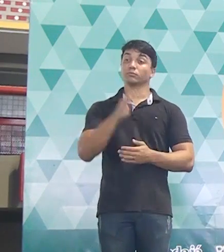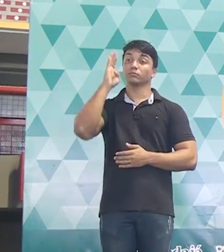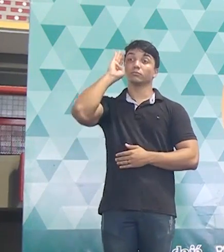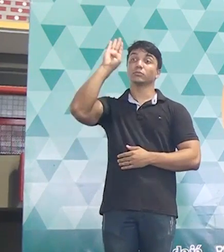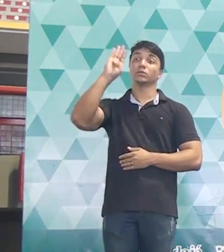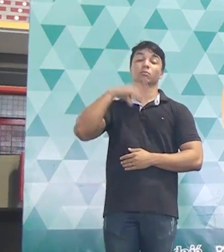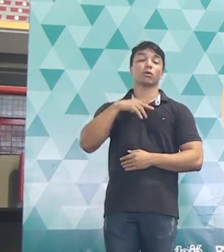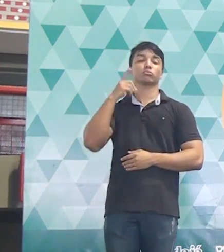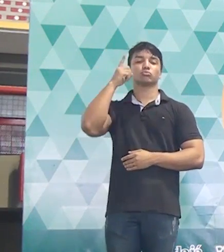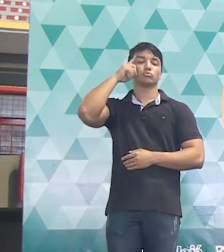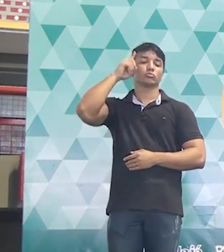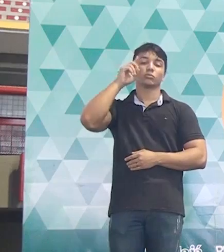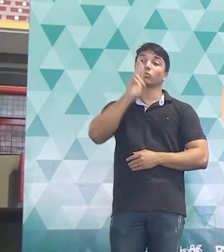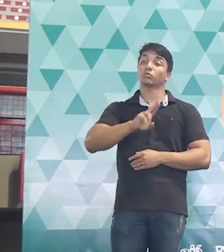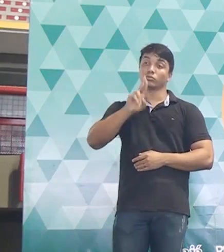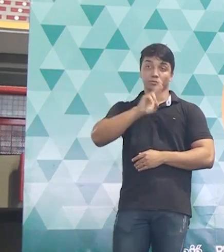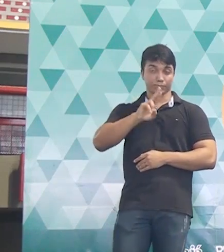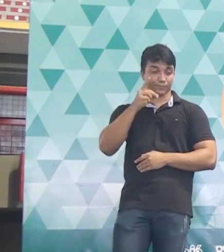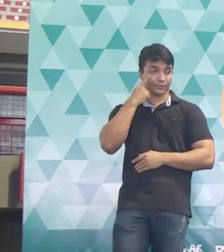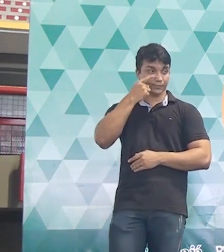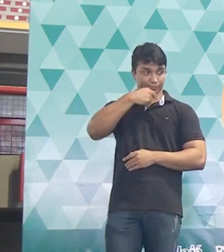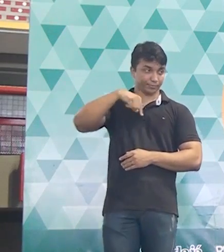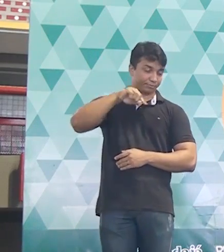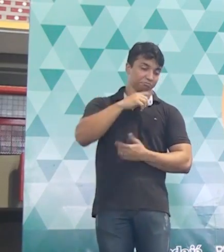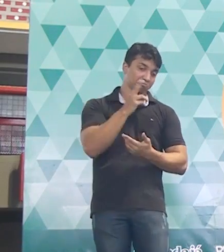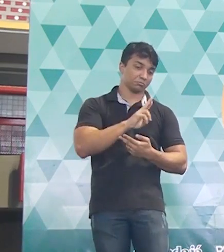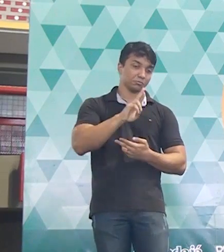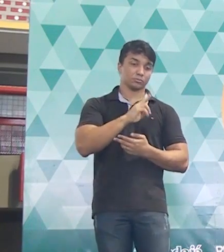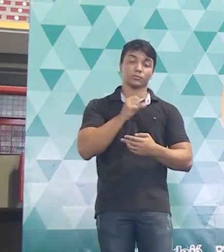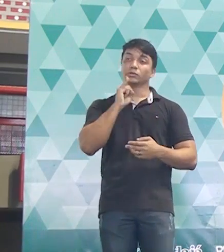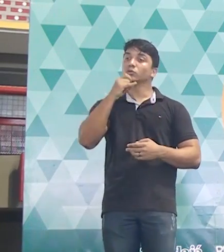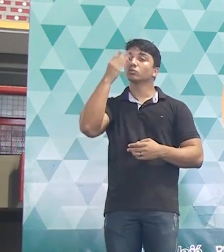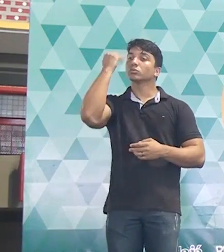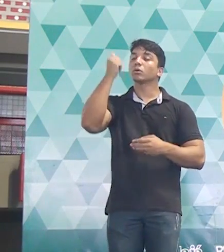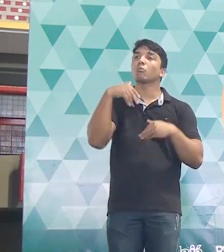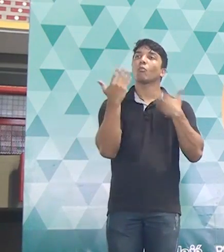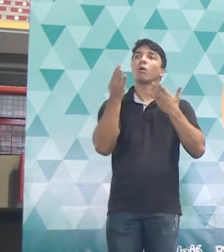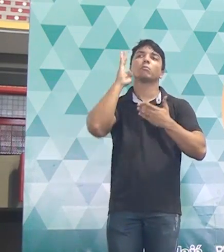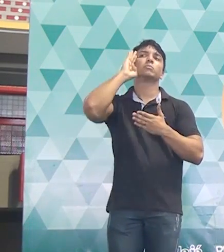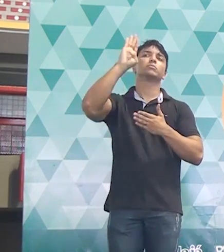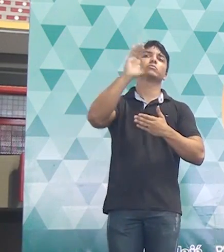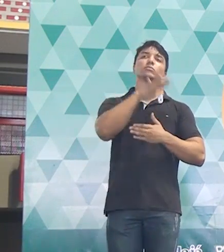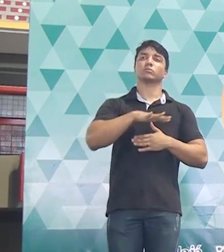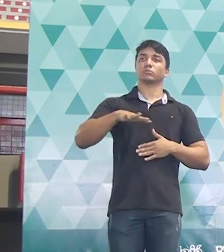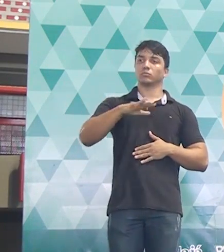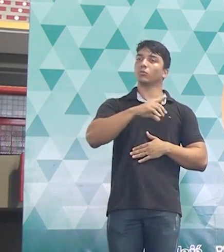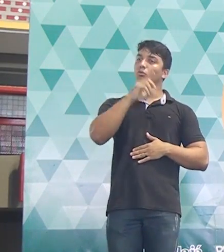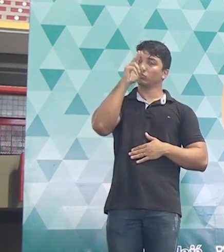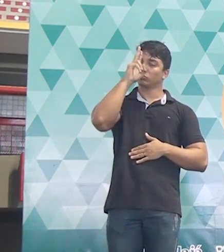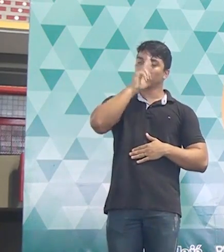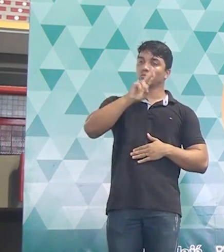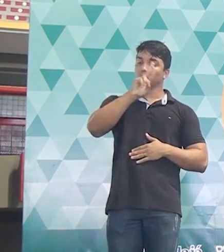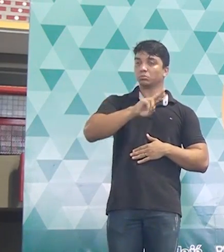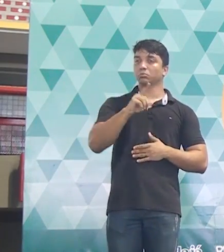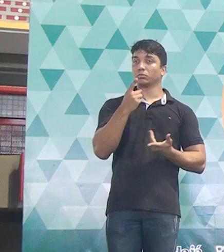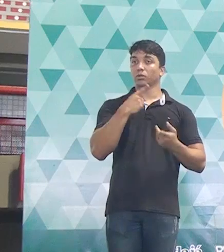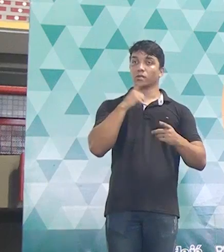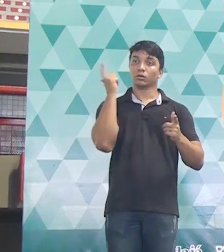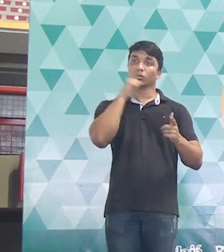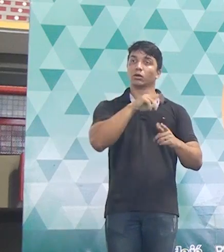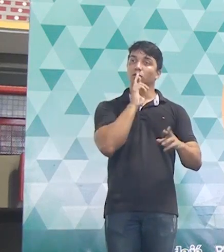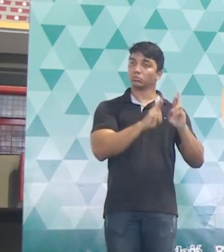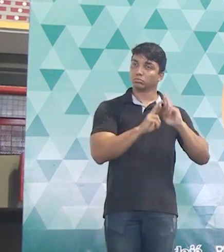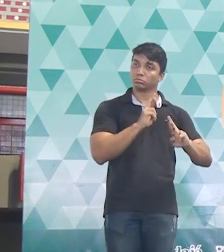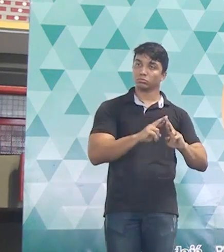Principais bases do dia a dia, é importante. Se você souber quem são as principais bases do dia a dia, você resolve muitas